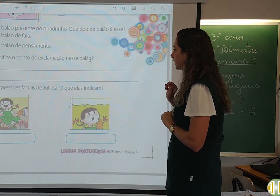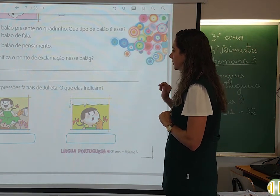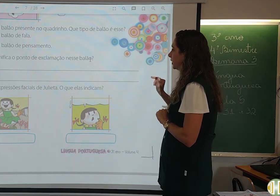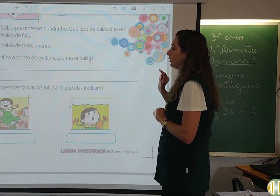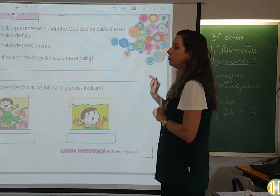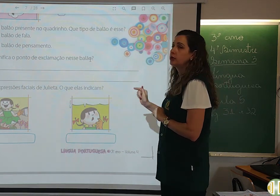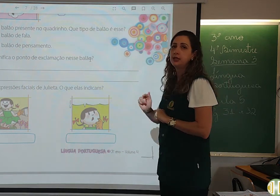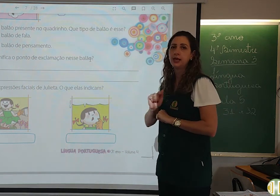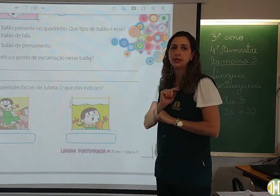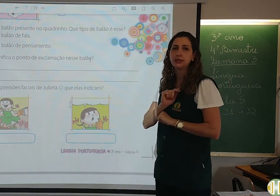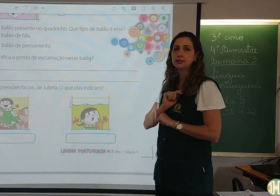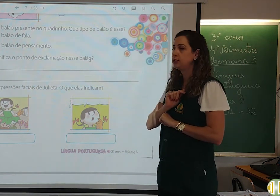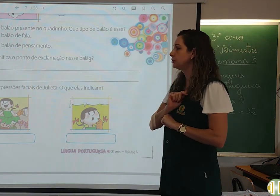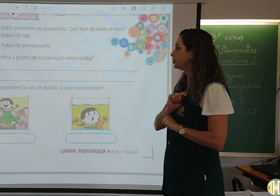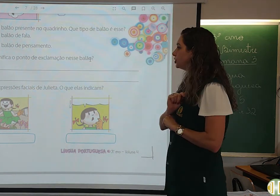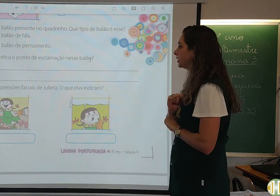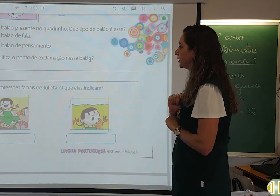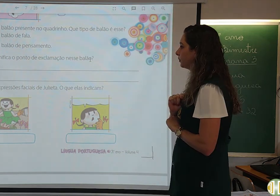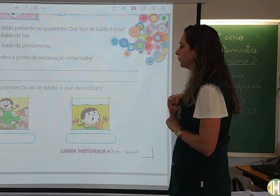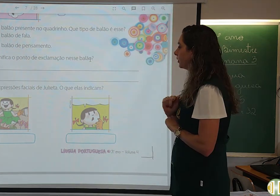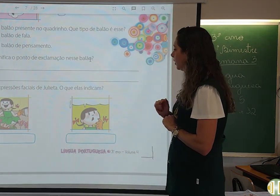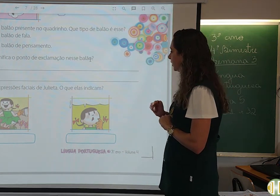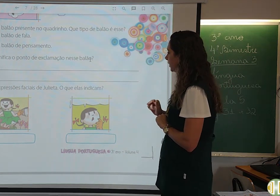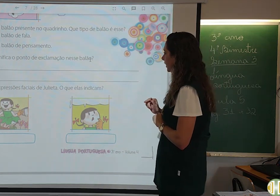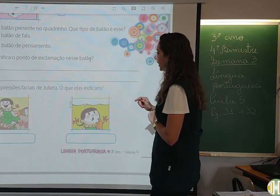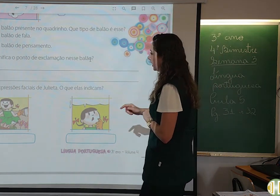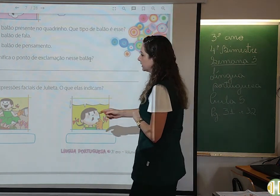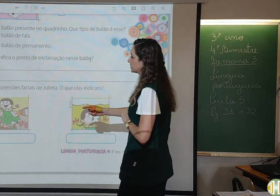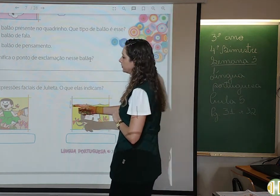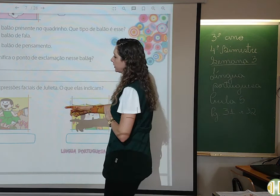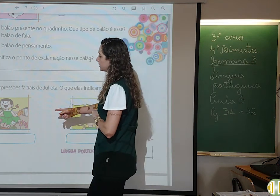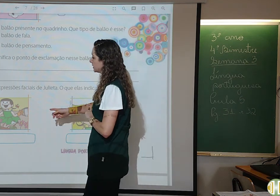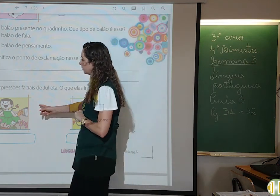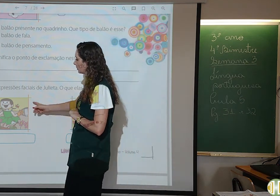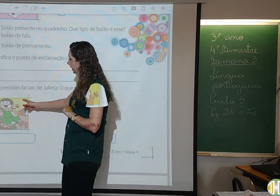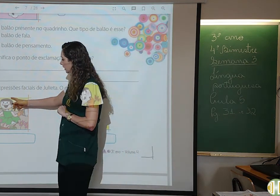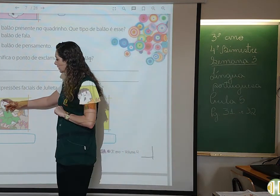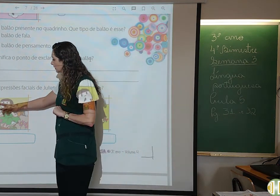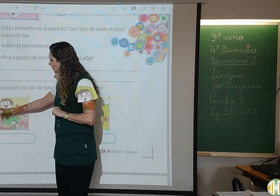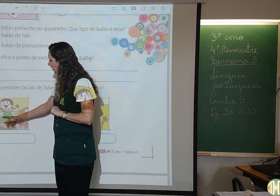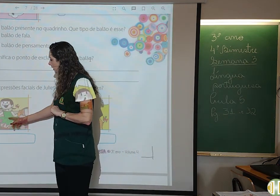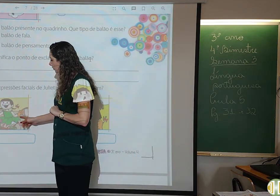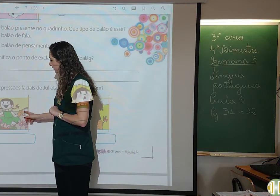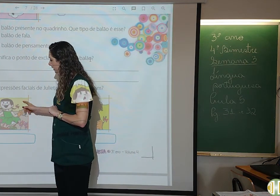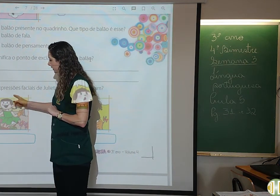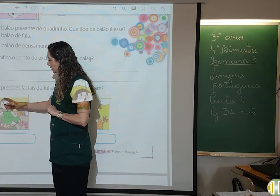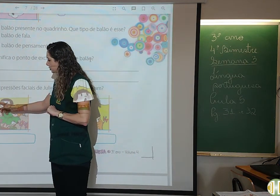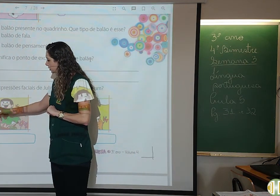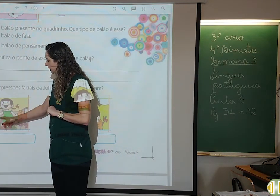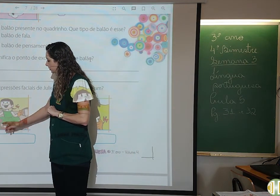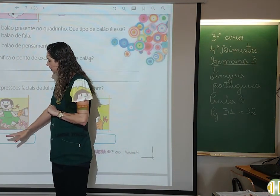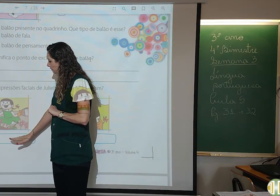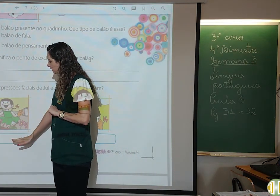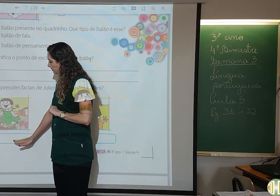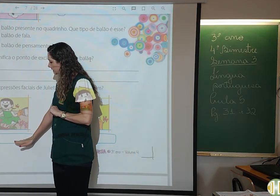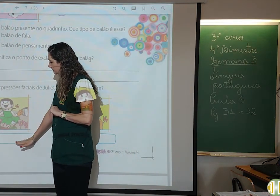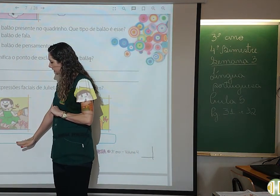Julieta. O que elas indicam? Olha lá a expressão dela. O que que está indicando aqui? Você vai